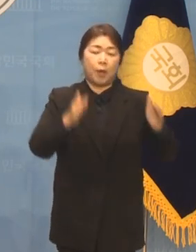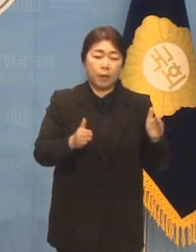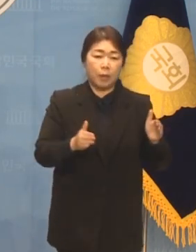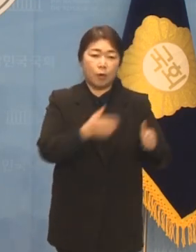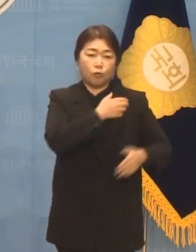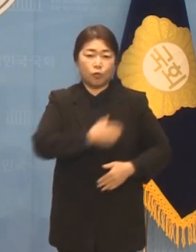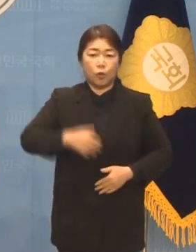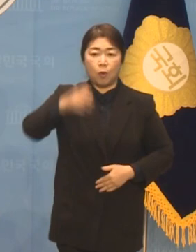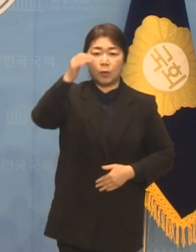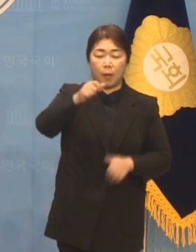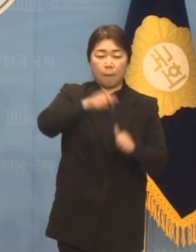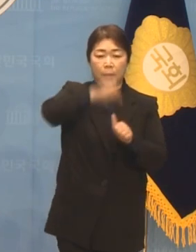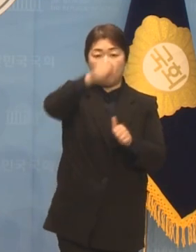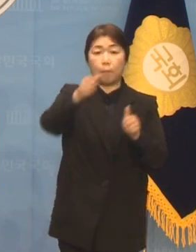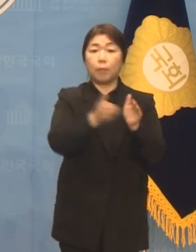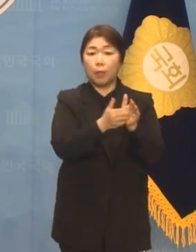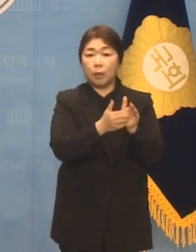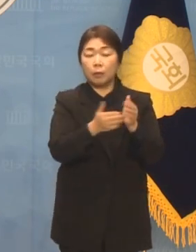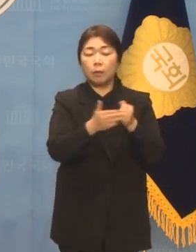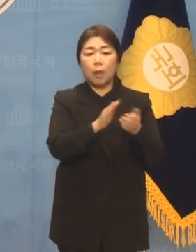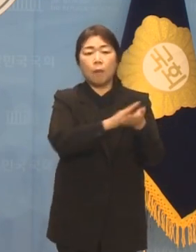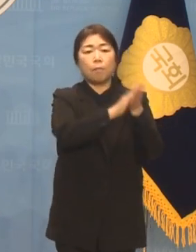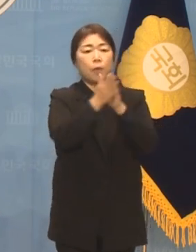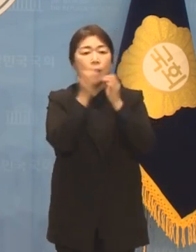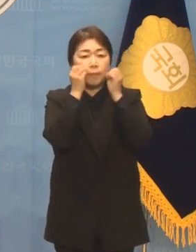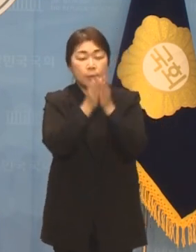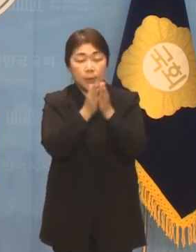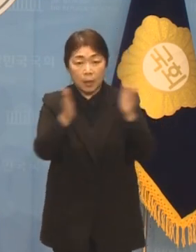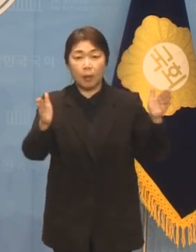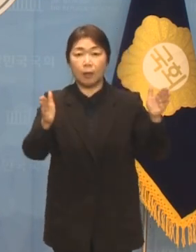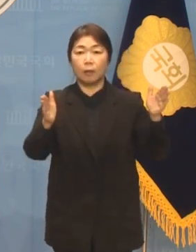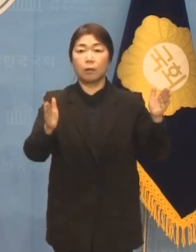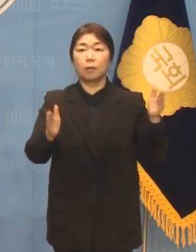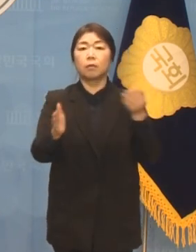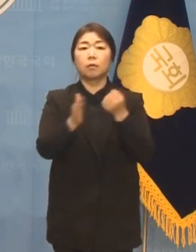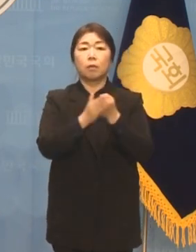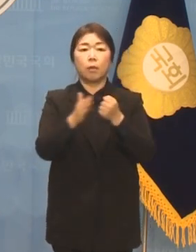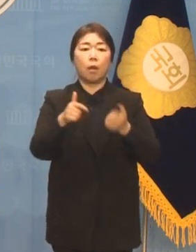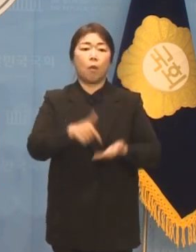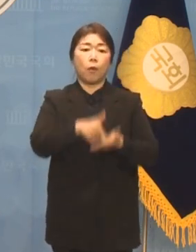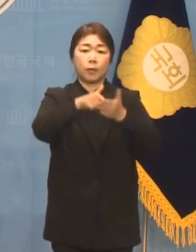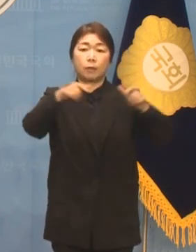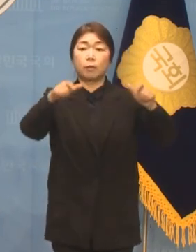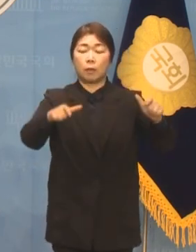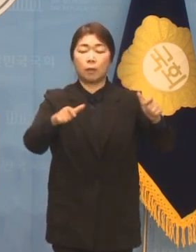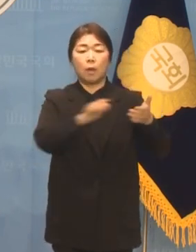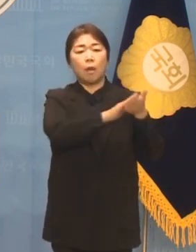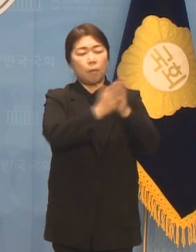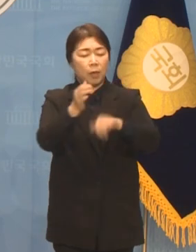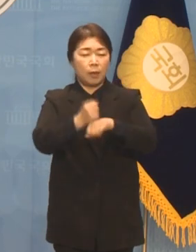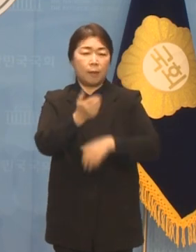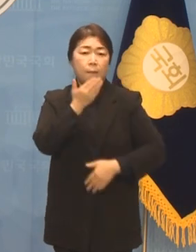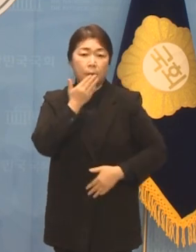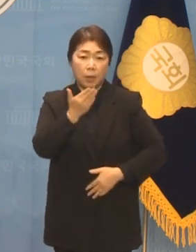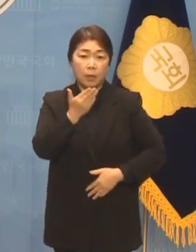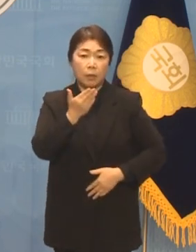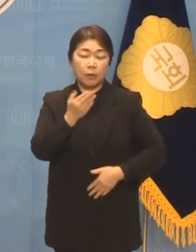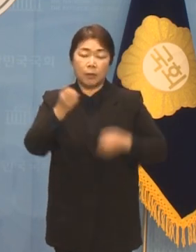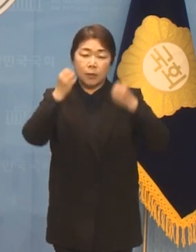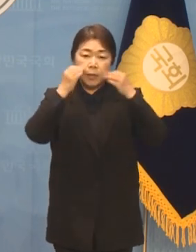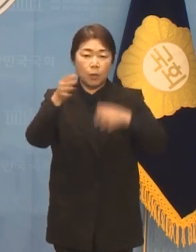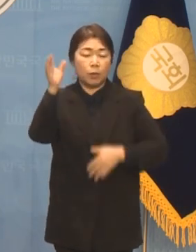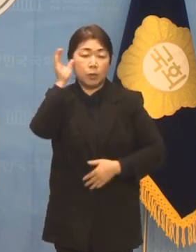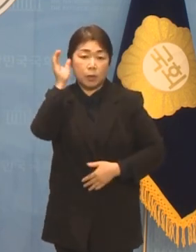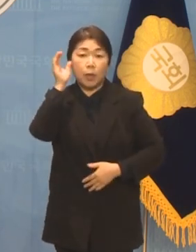구청장이 선출되며 변화의 물꼬를 틔웠기에 광진이 변화할 수 있다는 새로운